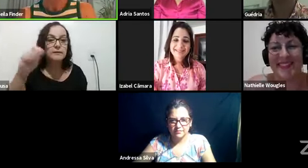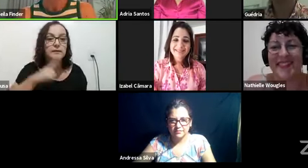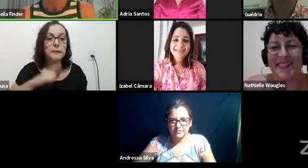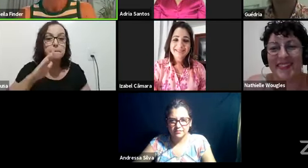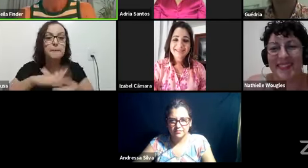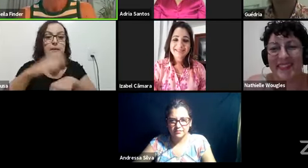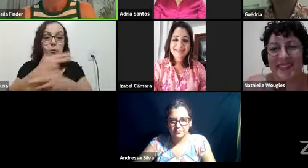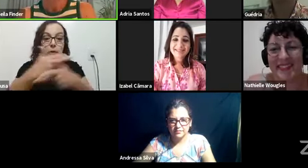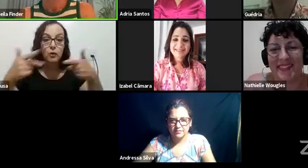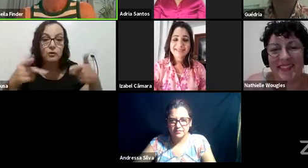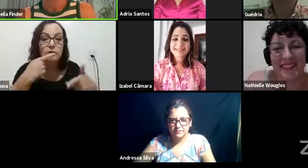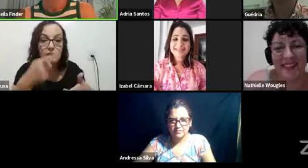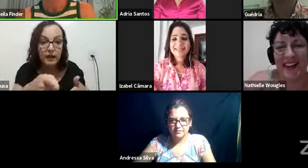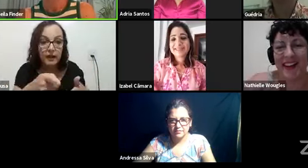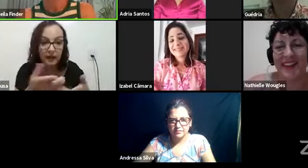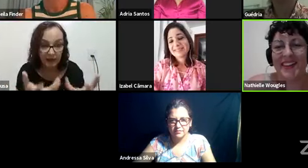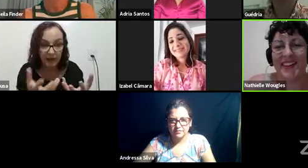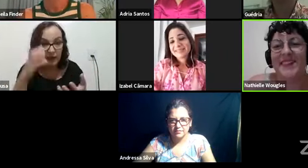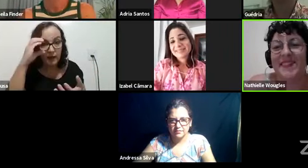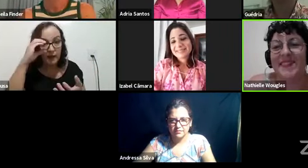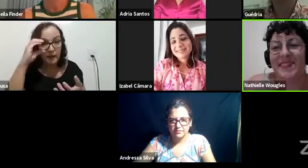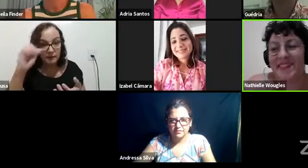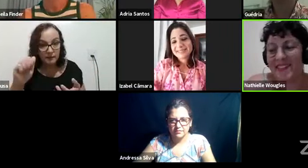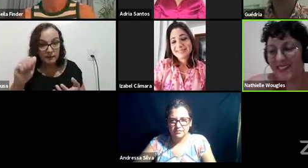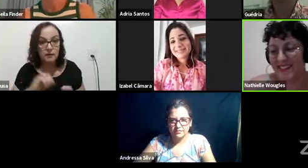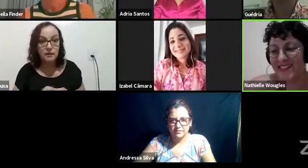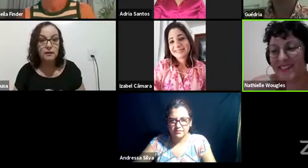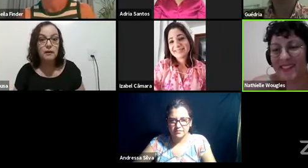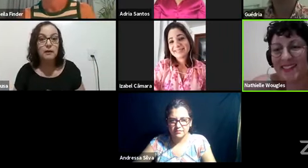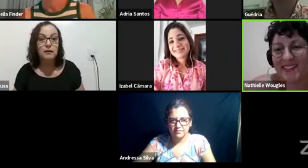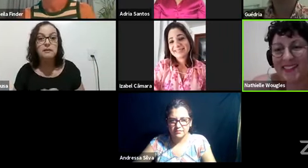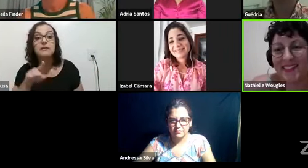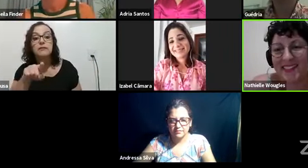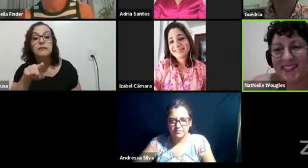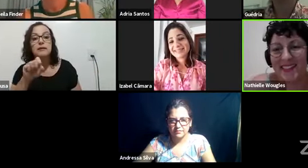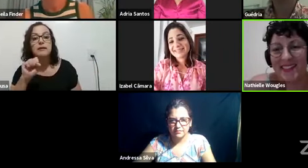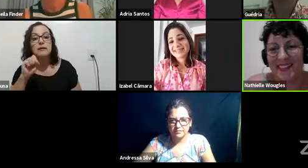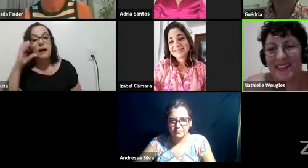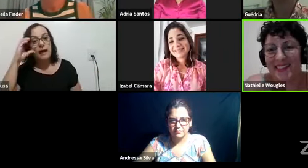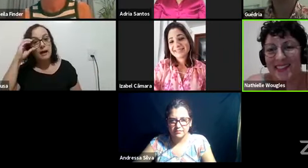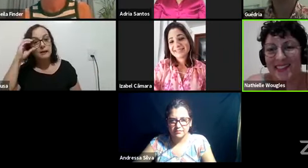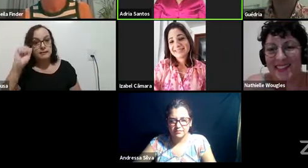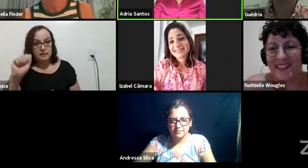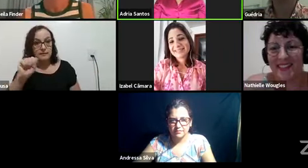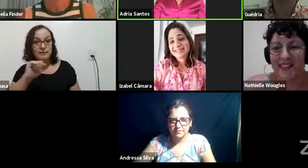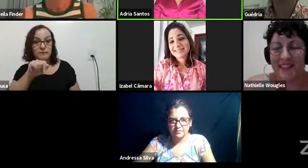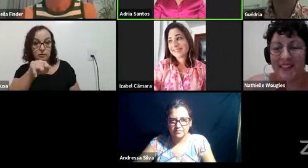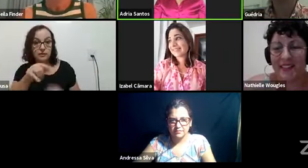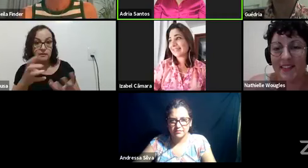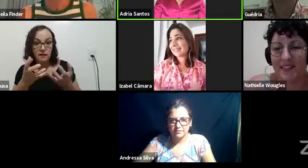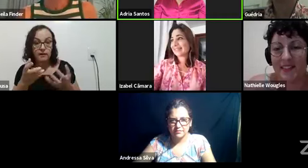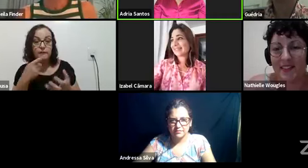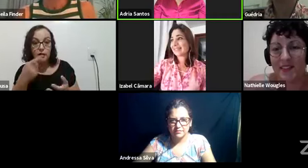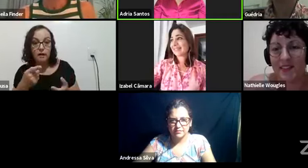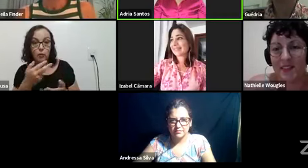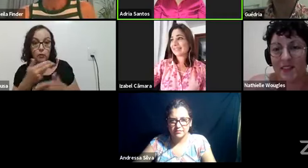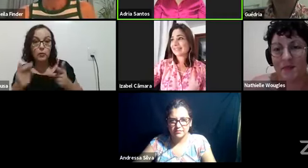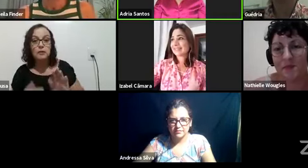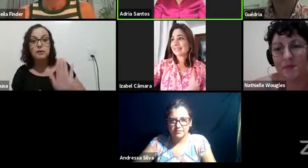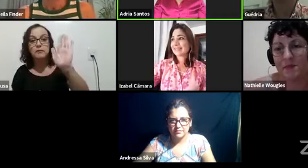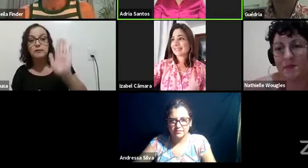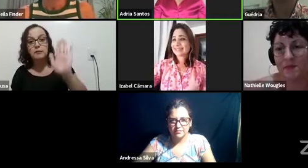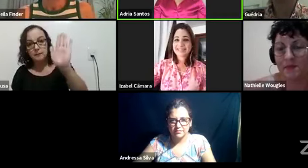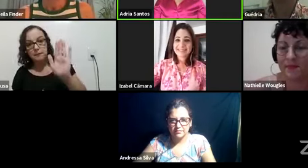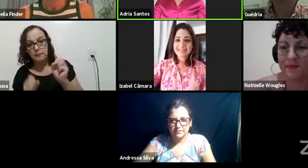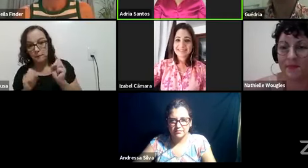Adria? Oi? Eu já tive um pouquinho mais